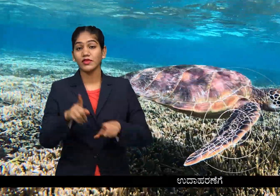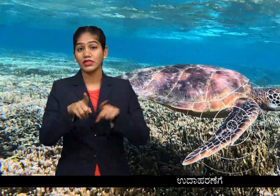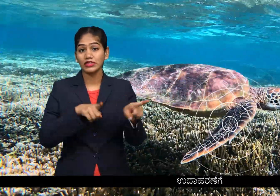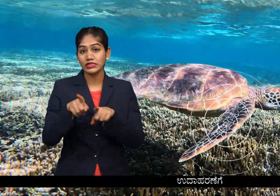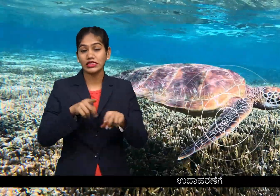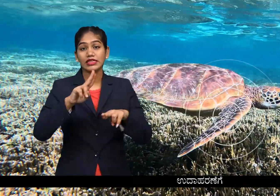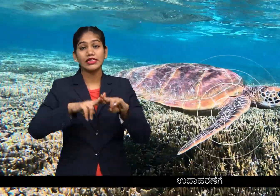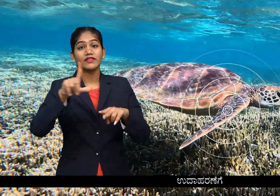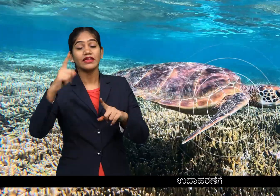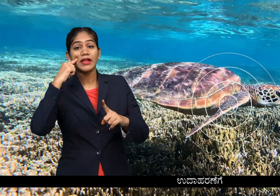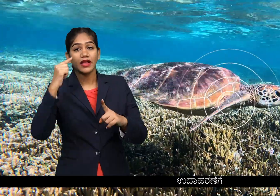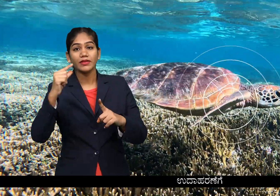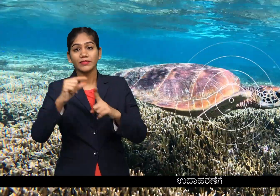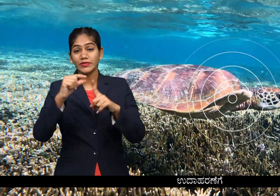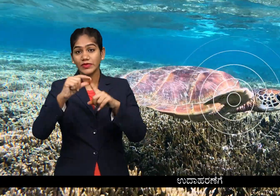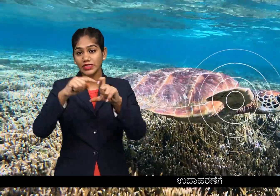ಉದಾಹರಣೆಗೆ